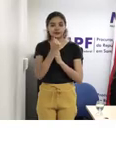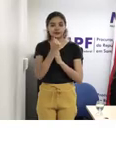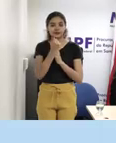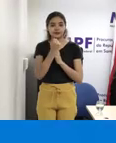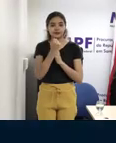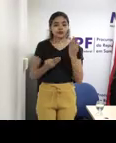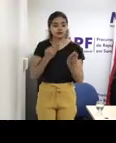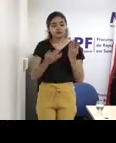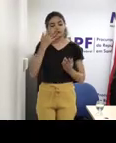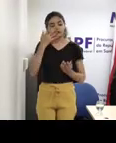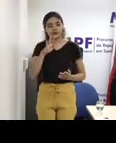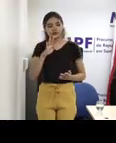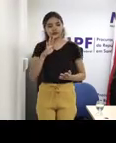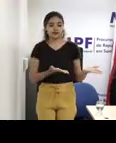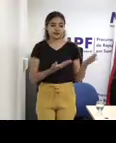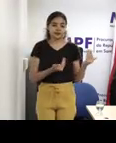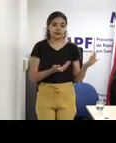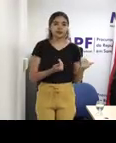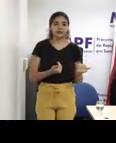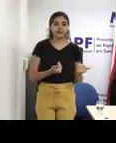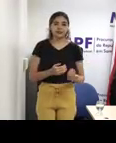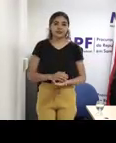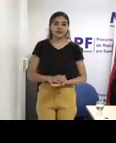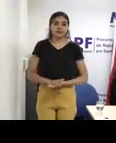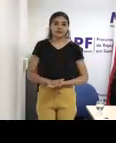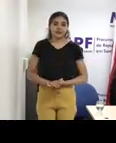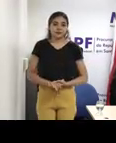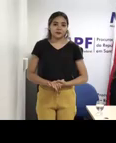peça é o que a gente vai ver aqui no decorrer aqui dos slides